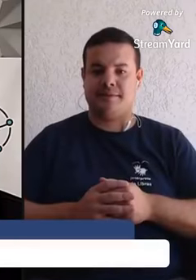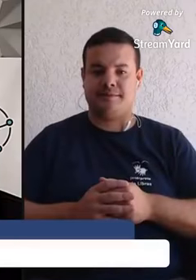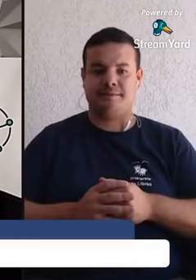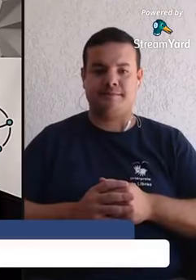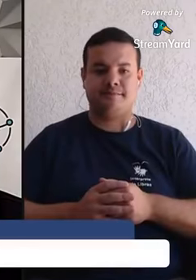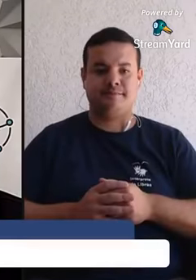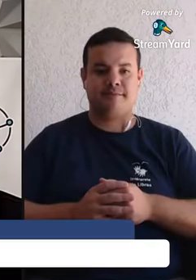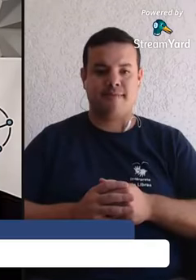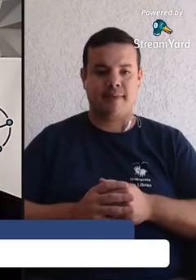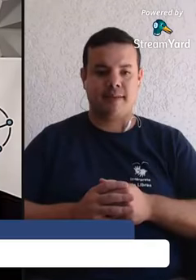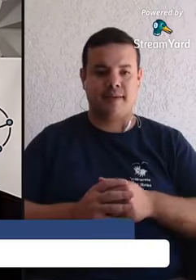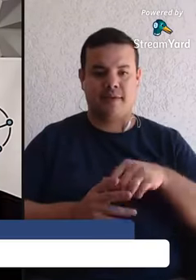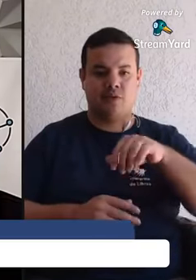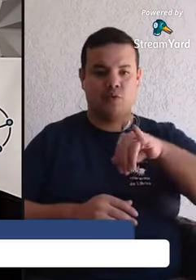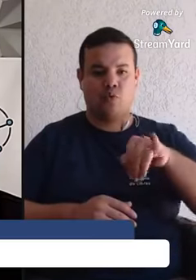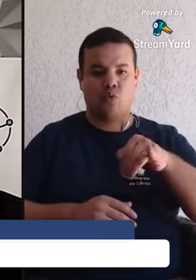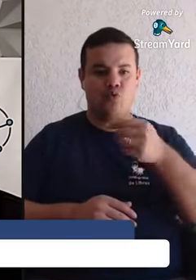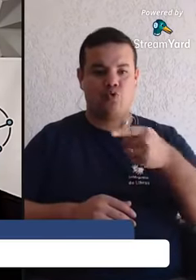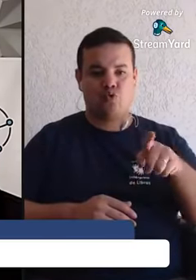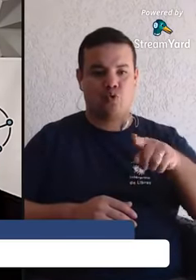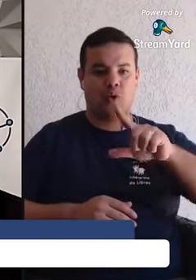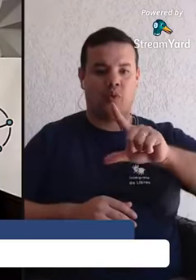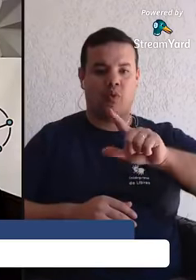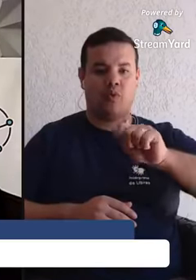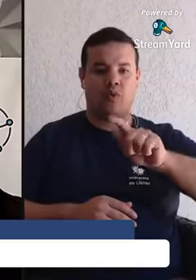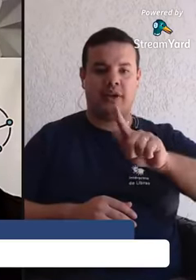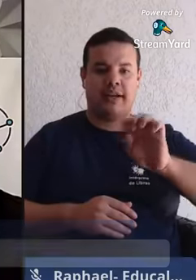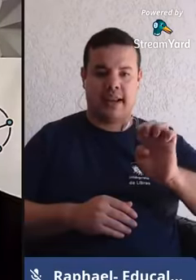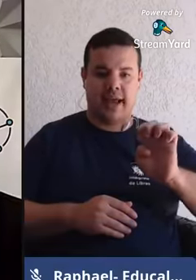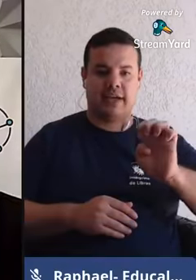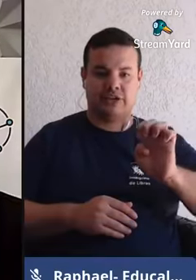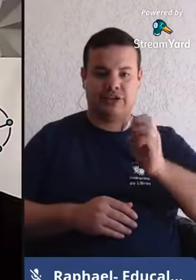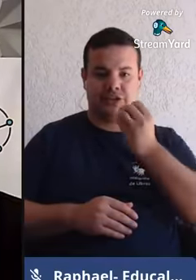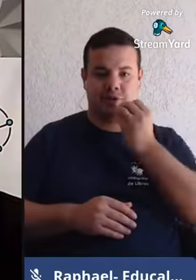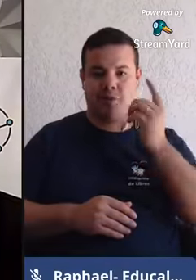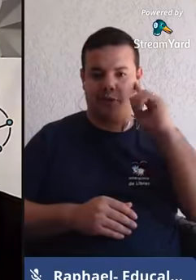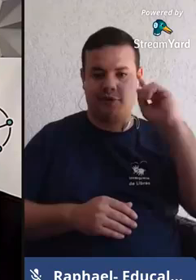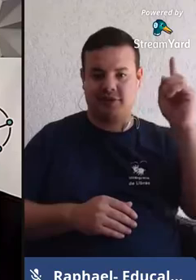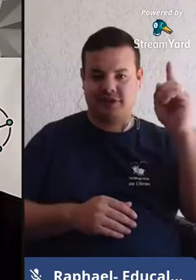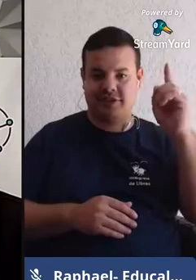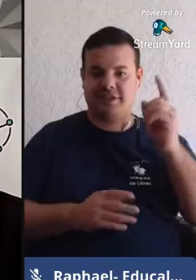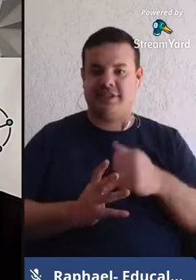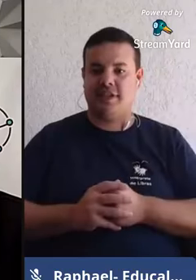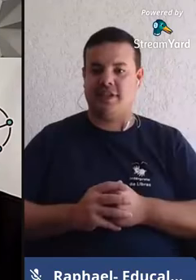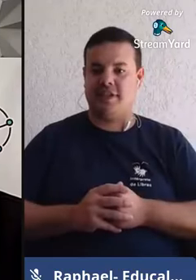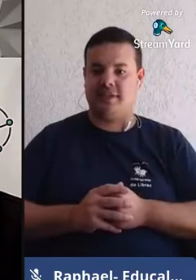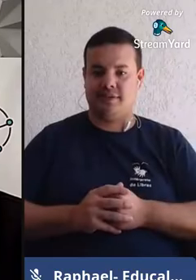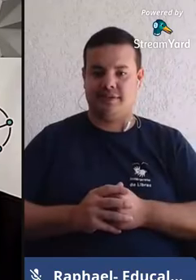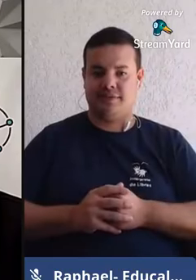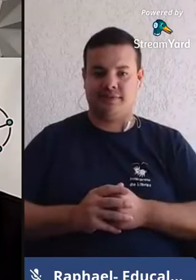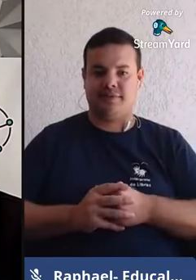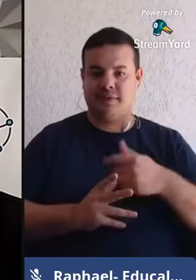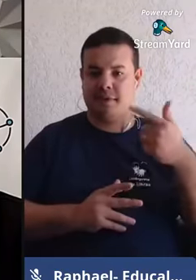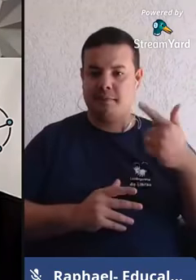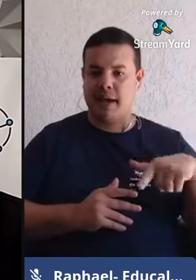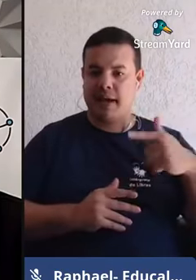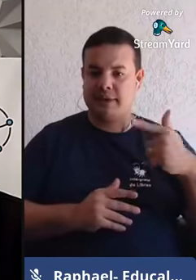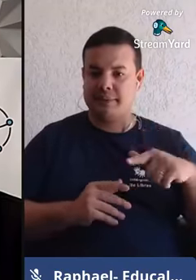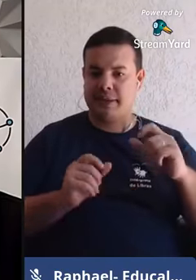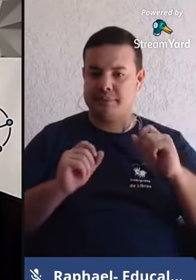Bom dia do João Lage. Olha lá. Desce, sobe lá, desce lá, desce lá.